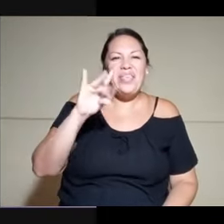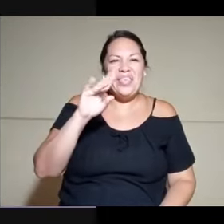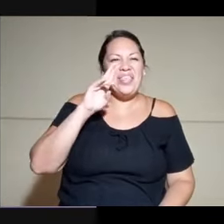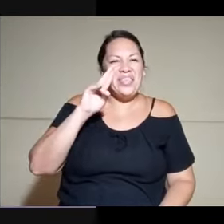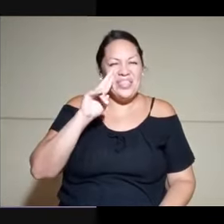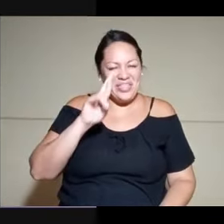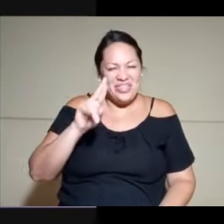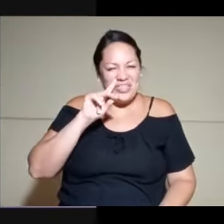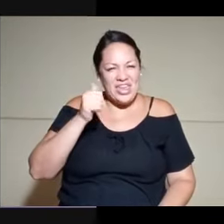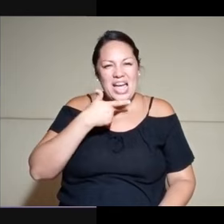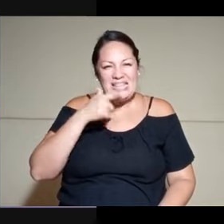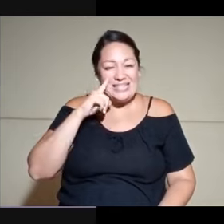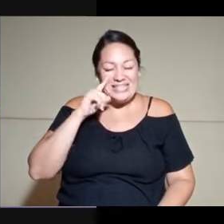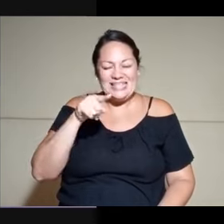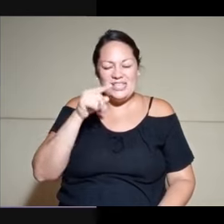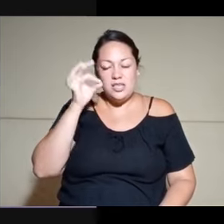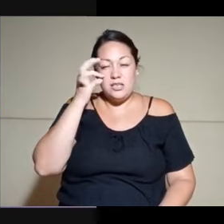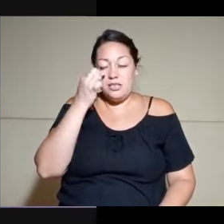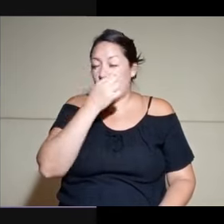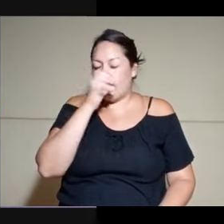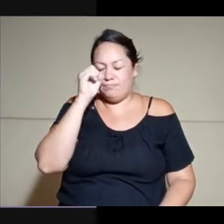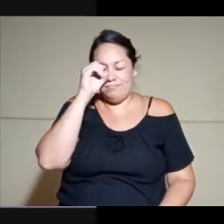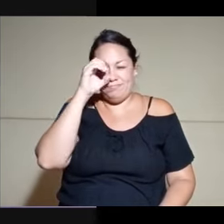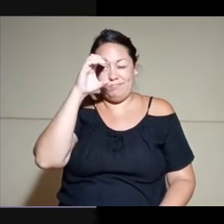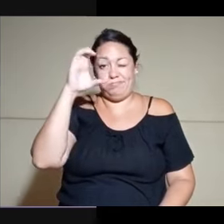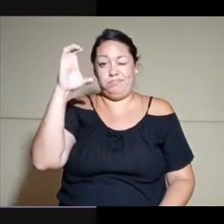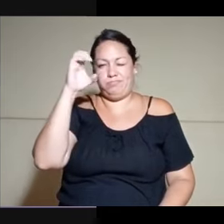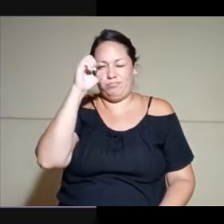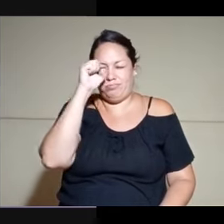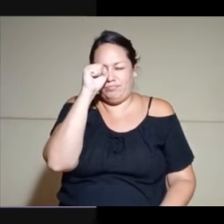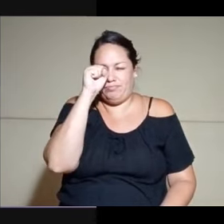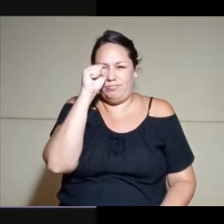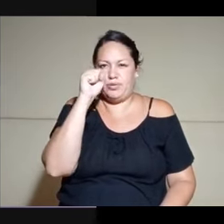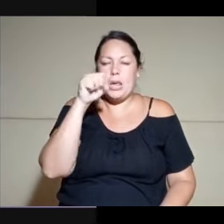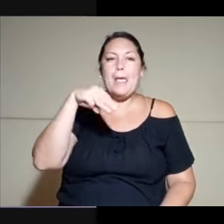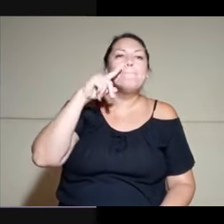La cocaína estimula, entonces por eso la cocaína produce lo que se llama midriasis.